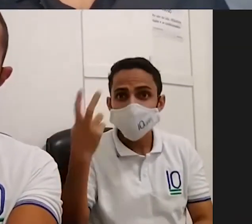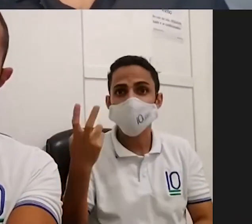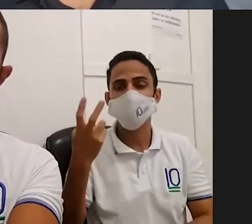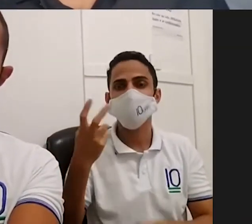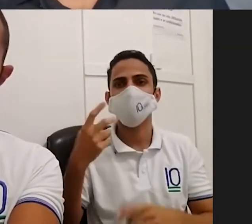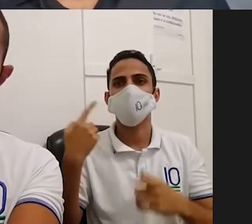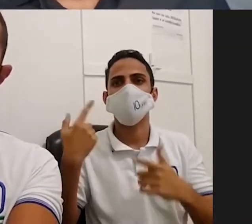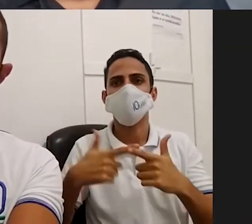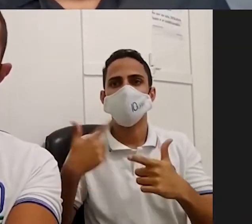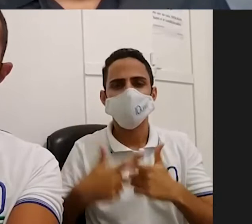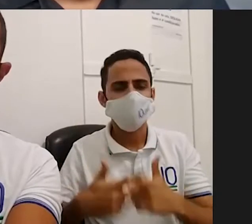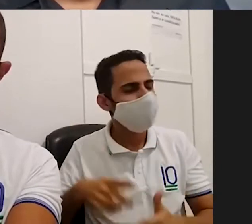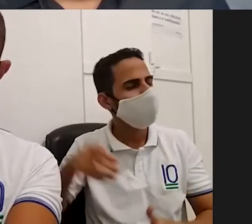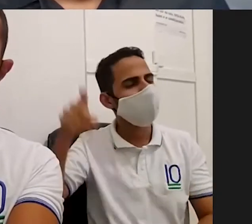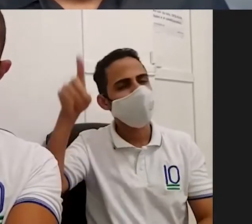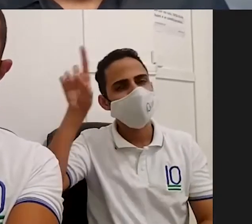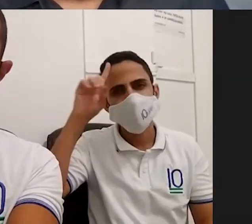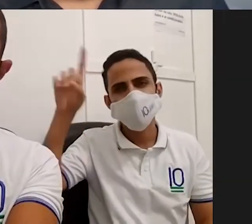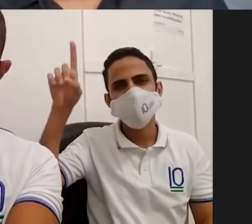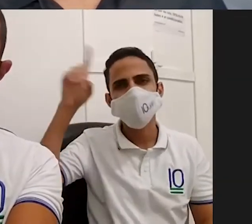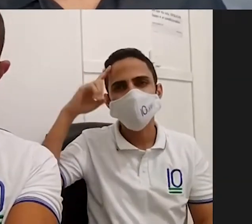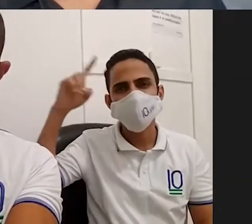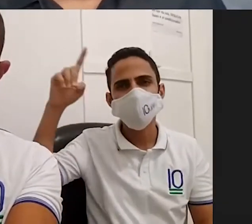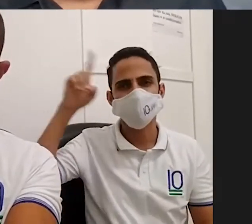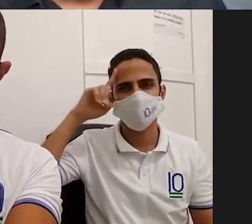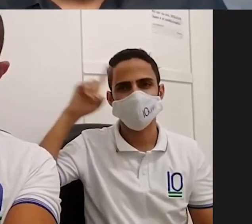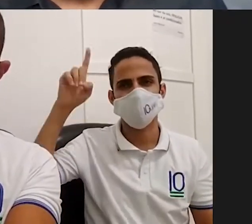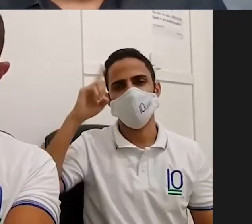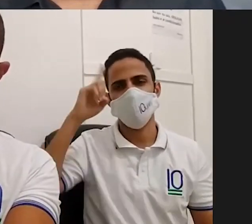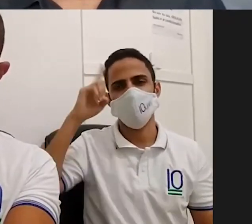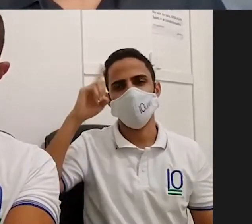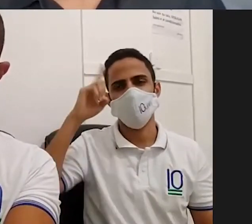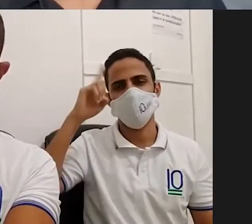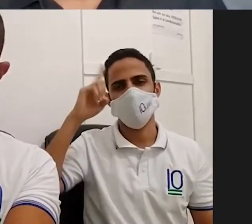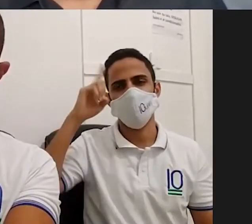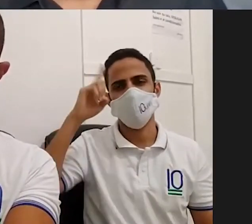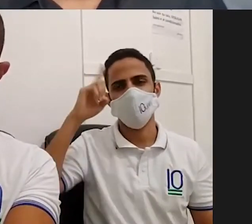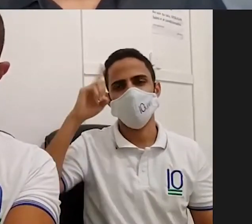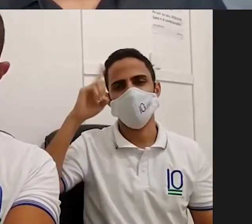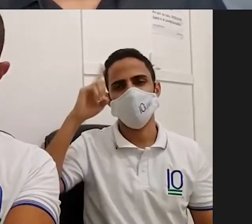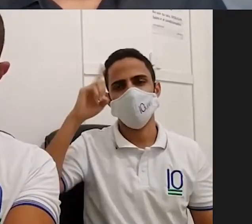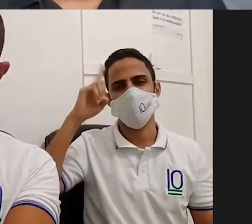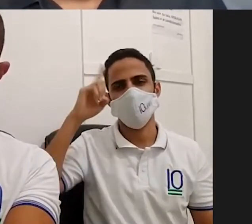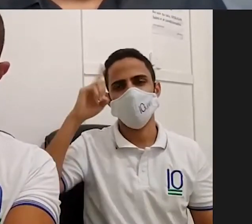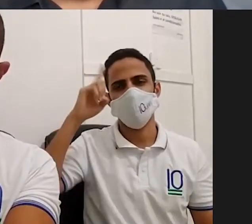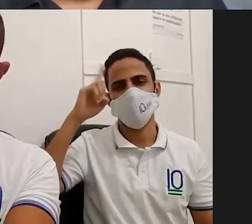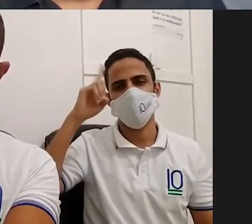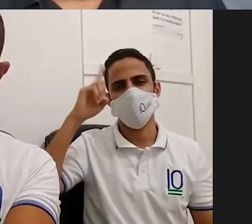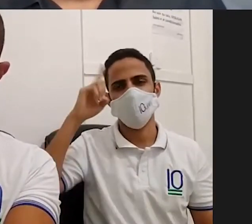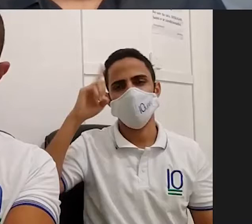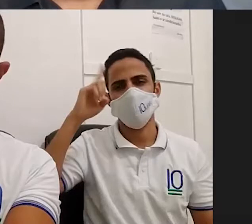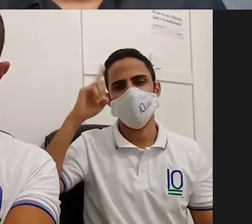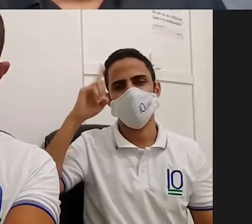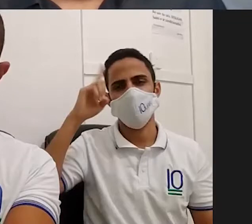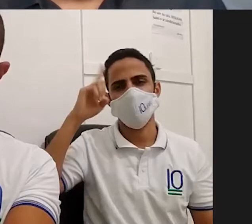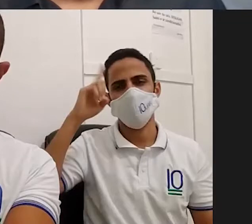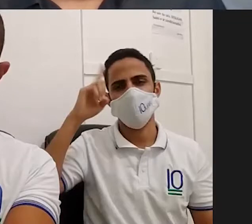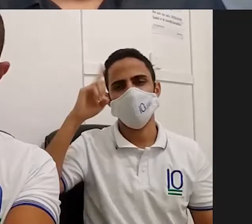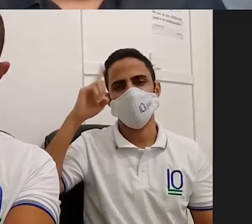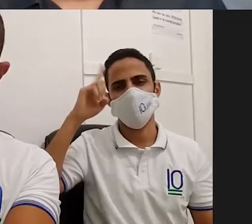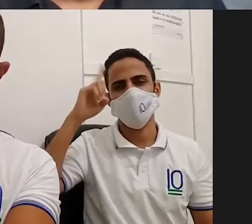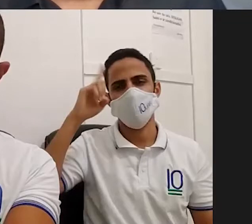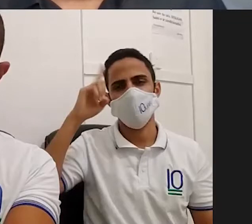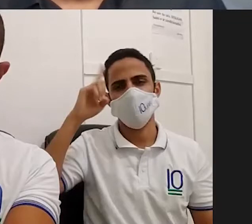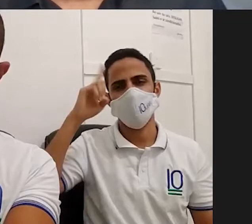isso na realidade da nossa cidade. Portanto, se faz necessário hoje